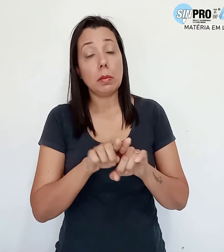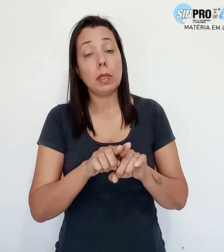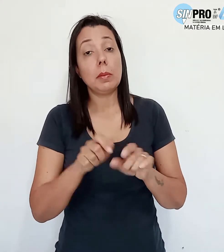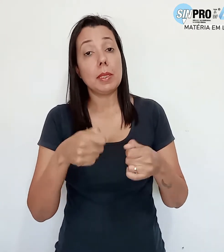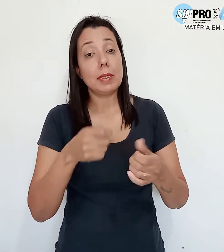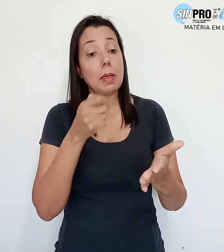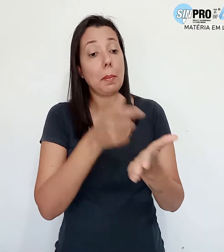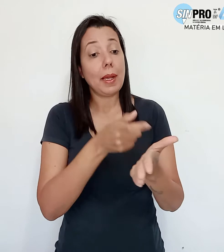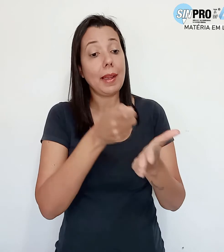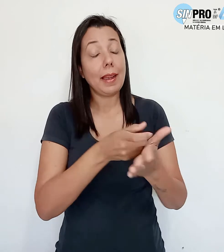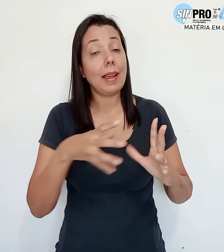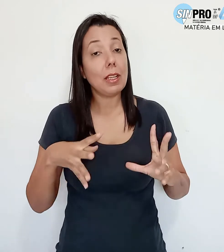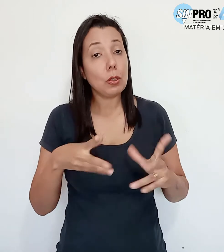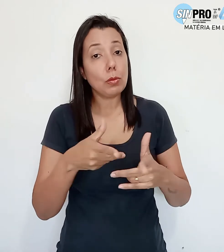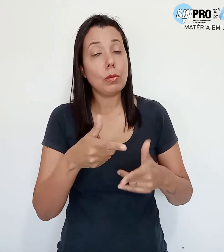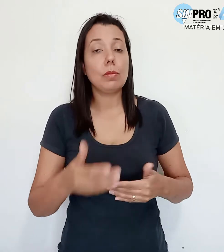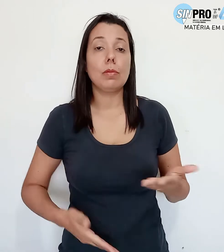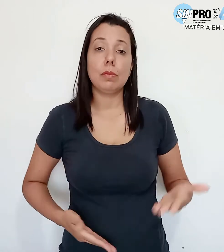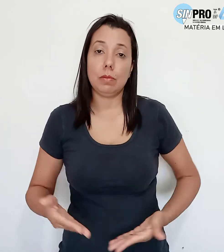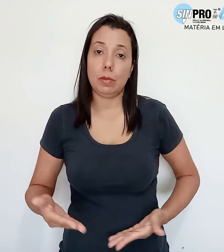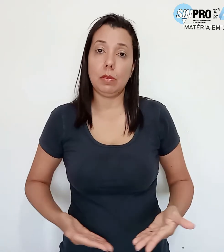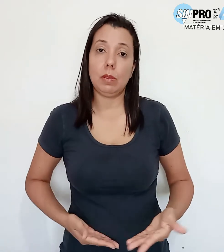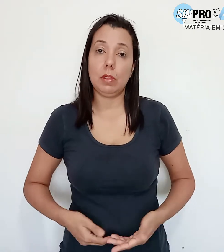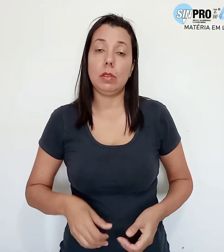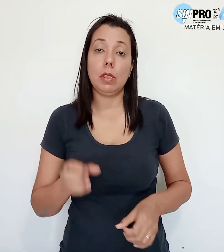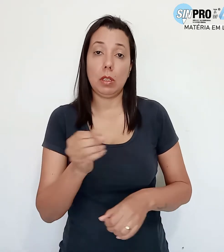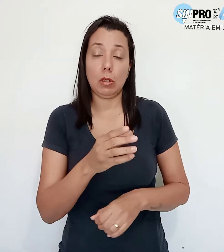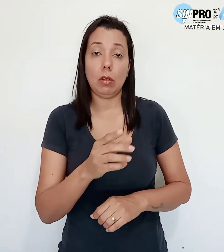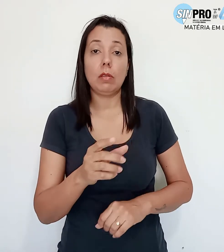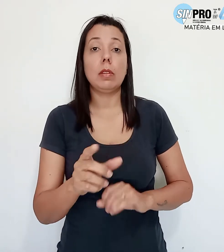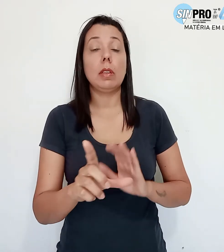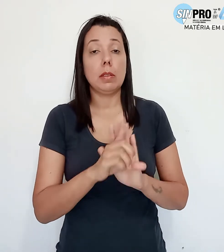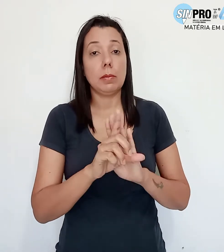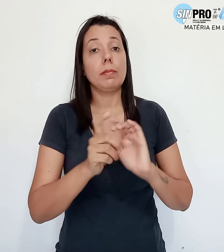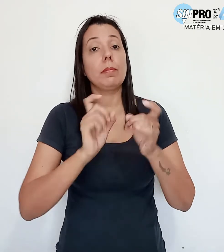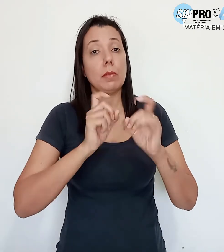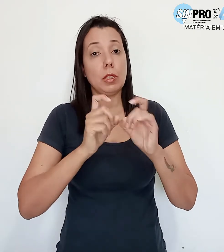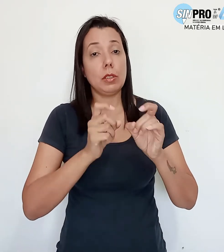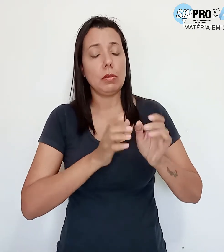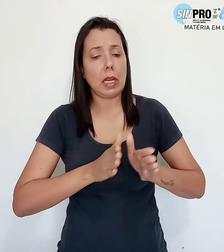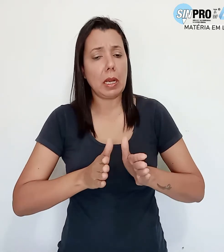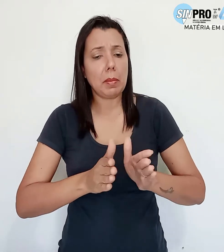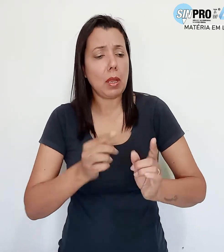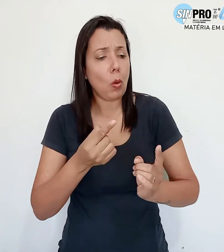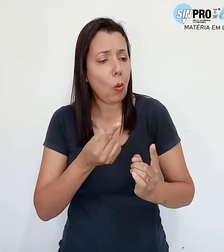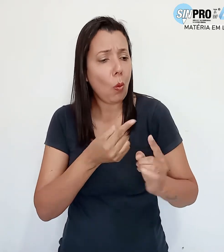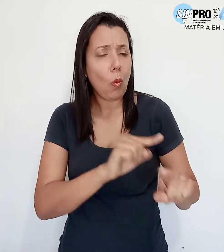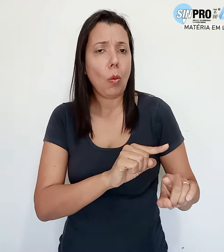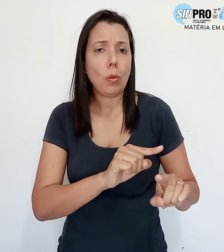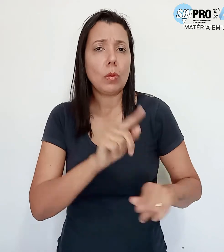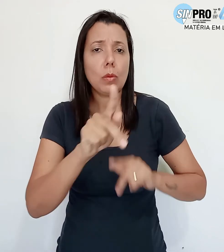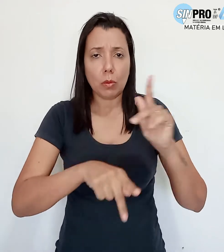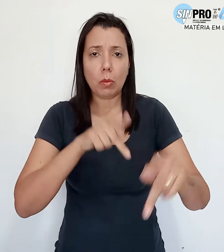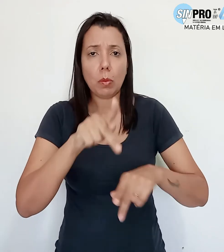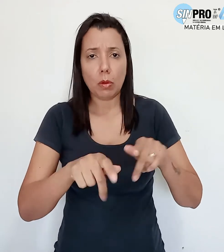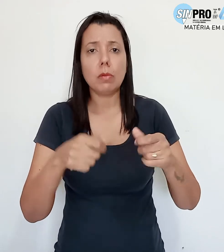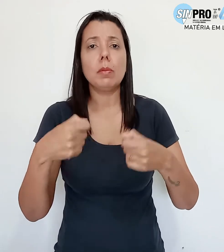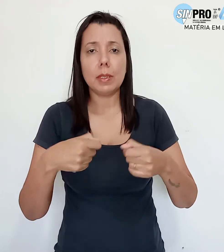que pagar por todos esses serviços. A reforma administrativa caminha na contramão do que o povo realmente